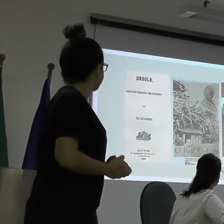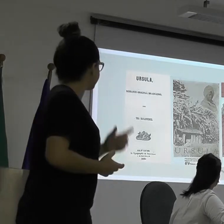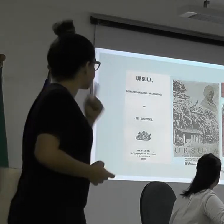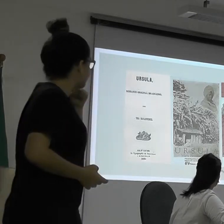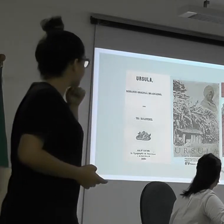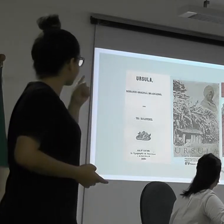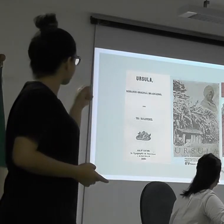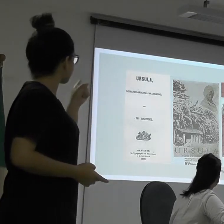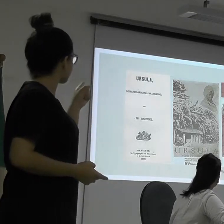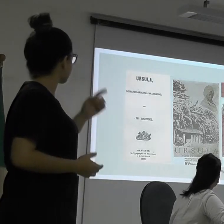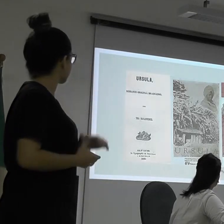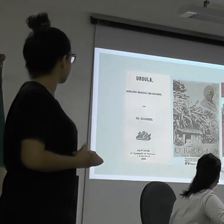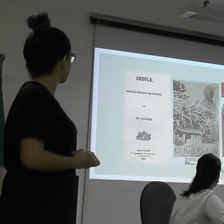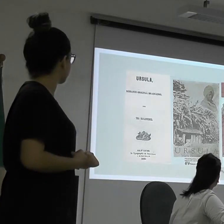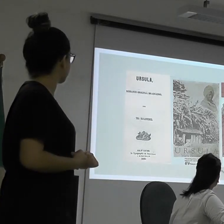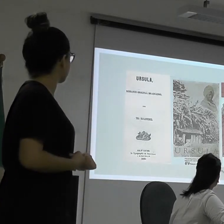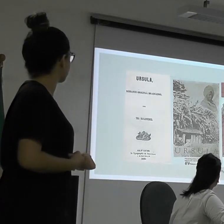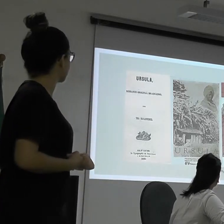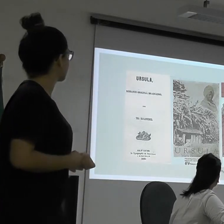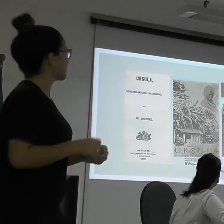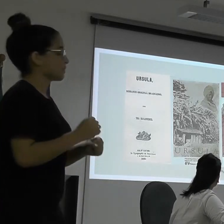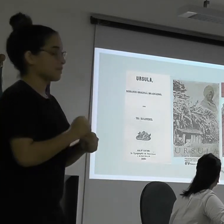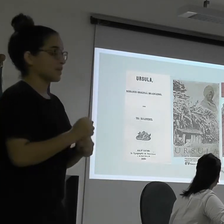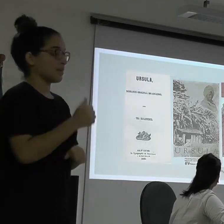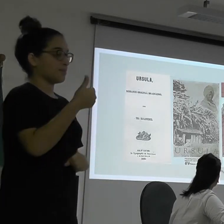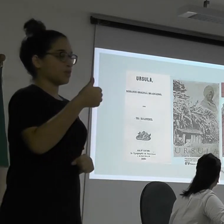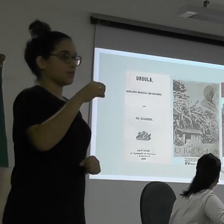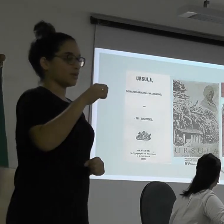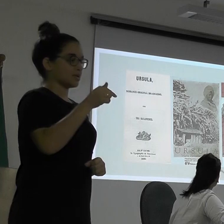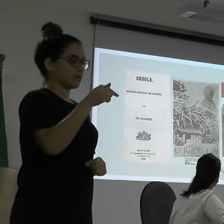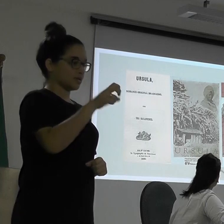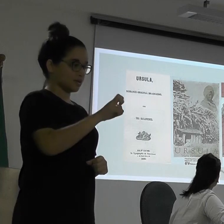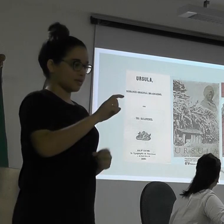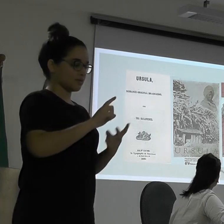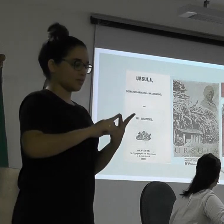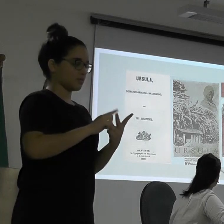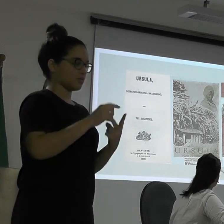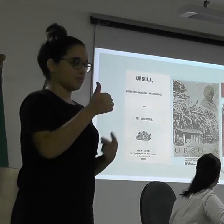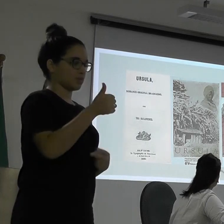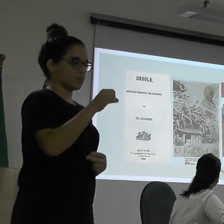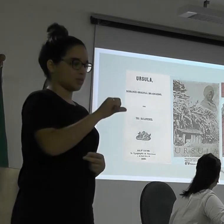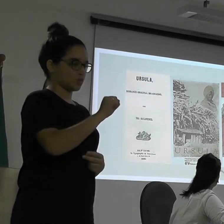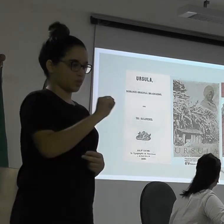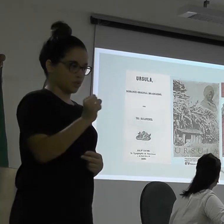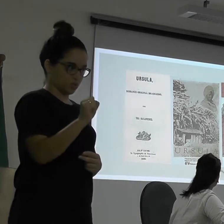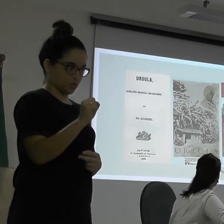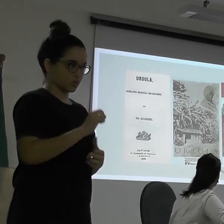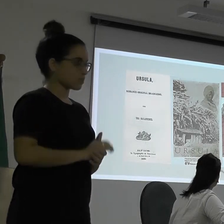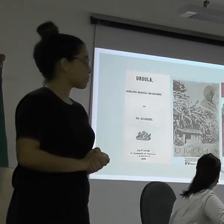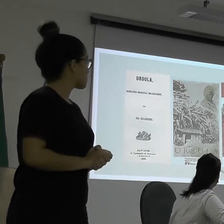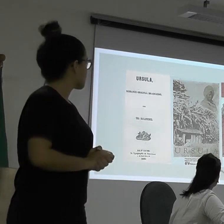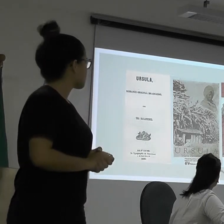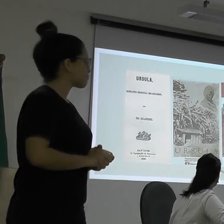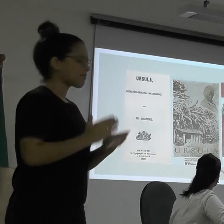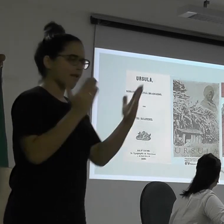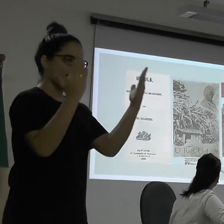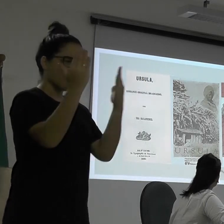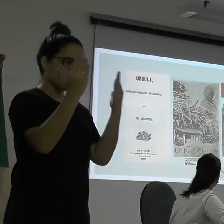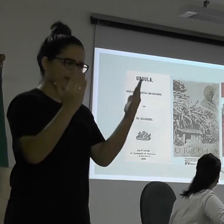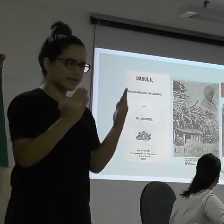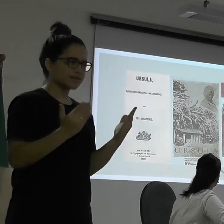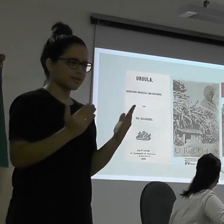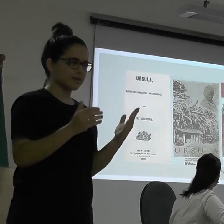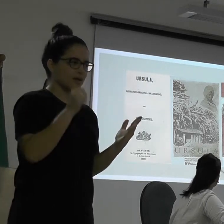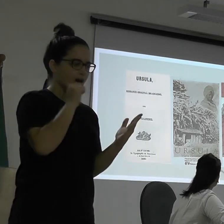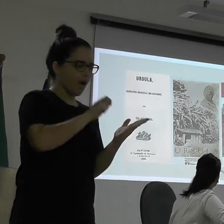Em 1975 e em 1988. Ao analisar o romance da escritora maranhense,